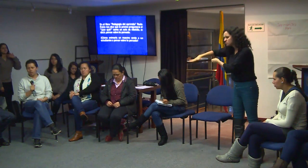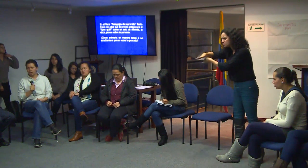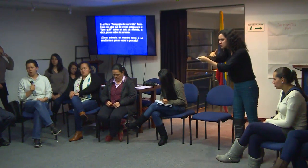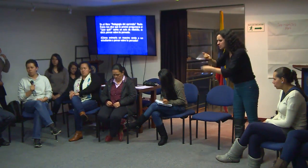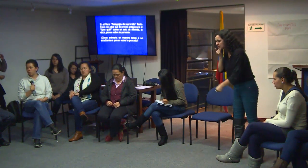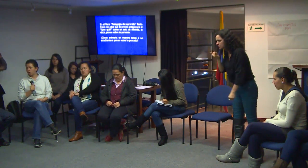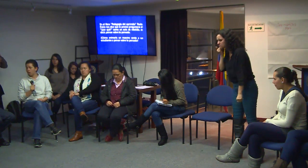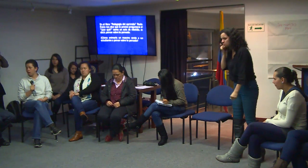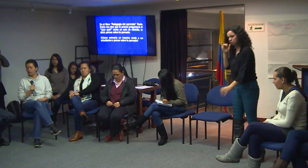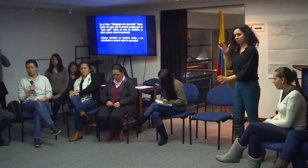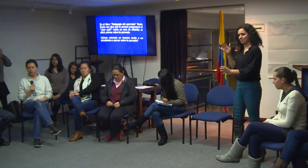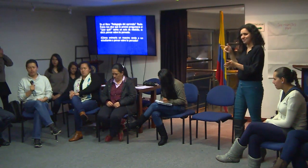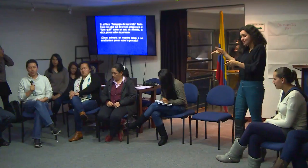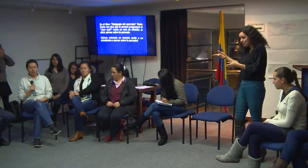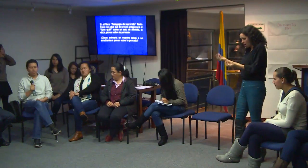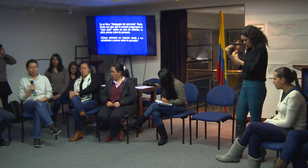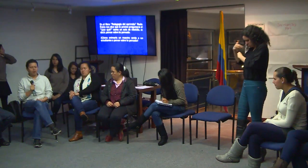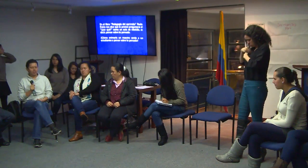el transformar su realidad.